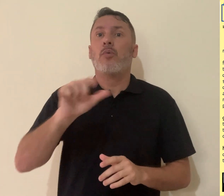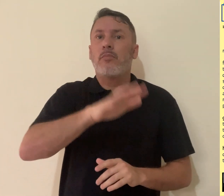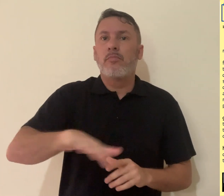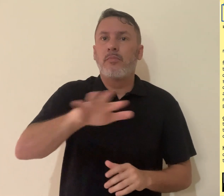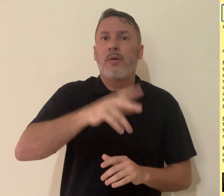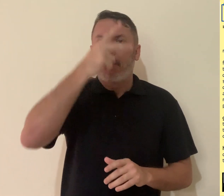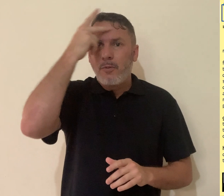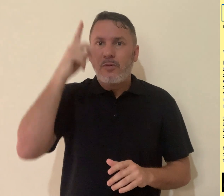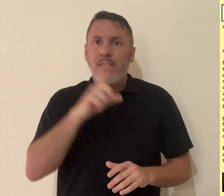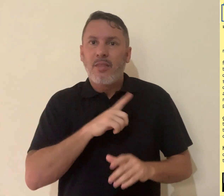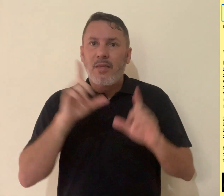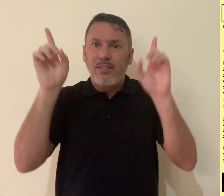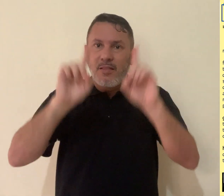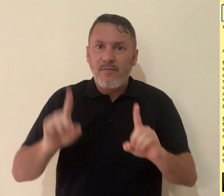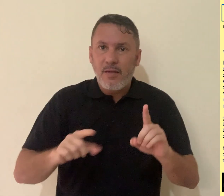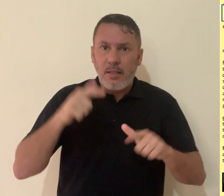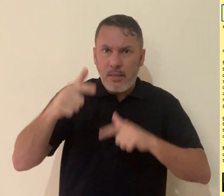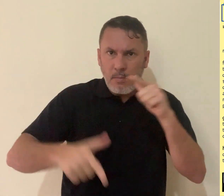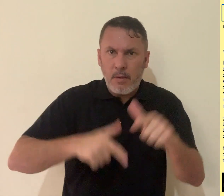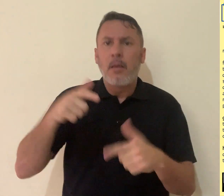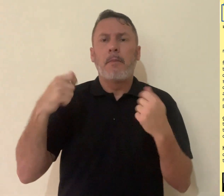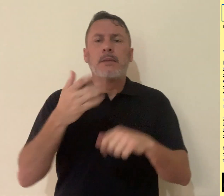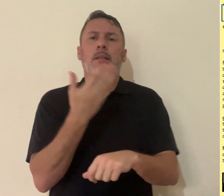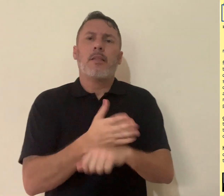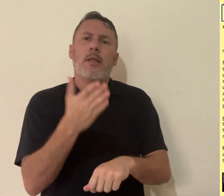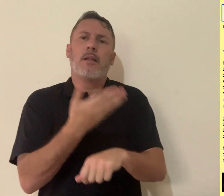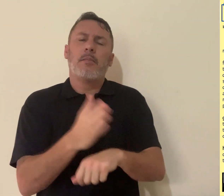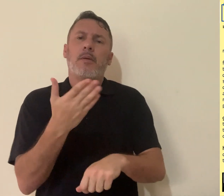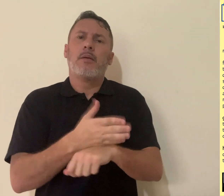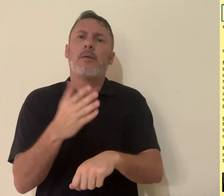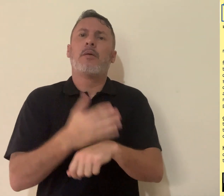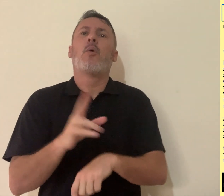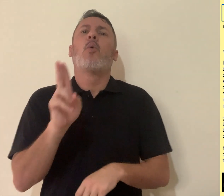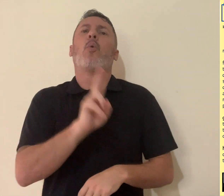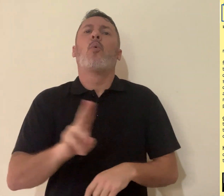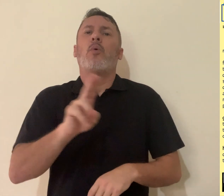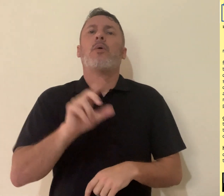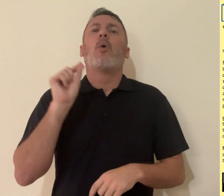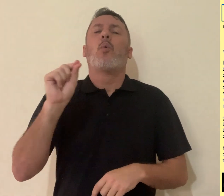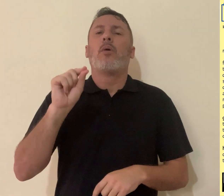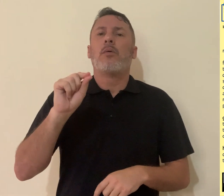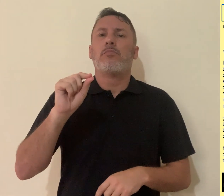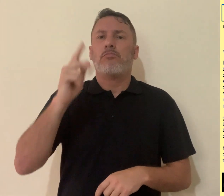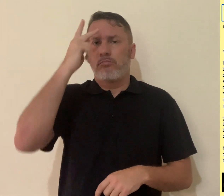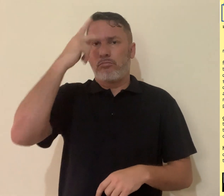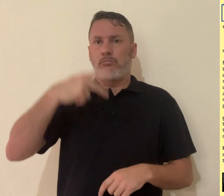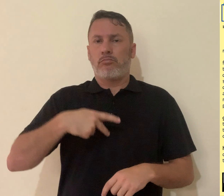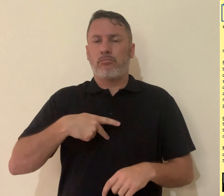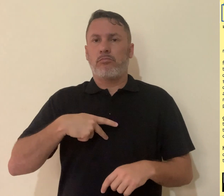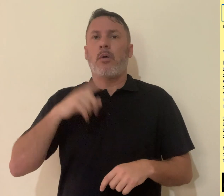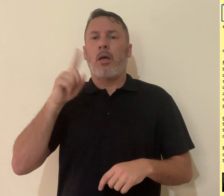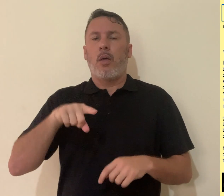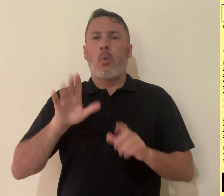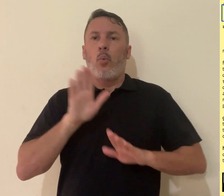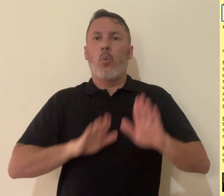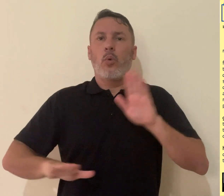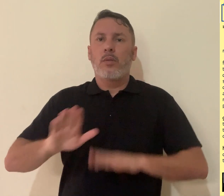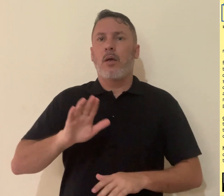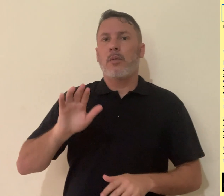assegurar que trabalhadoras e trabalhadores com deficiência recebam treinamento para utilização de epi's